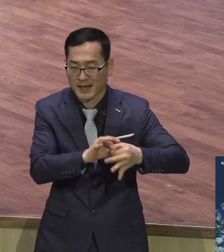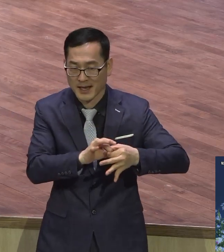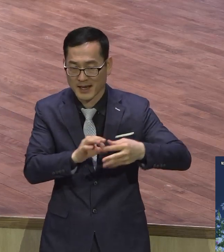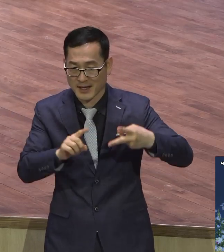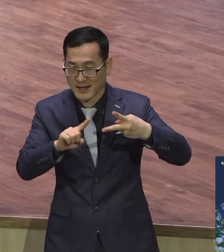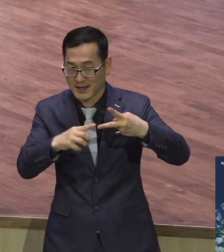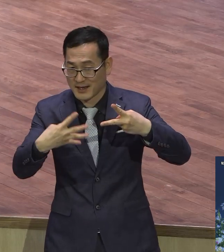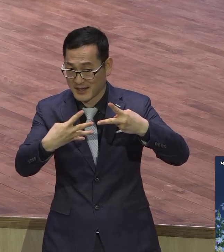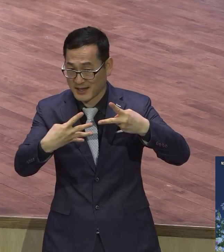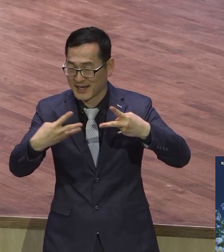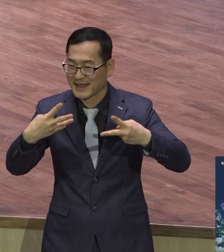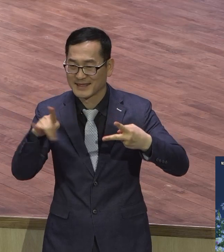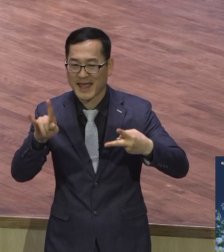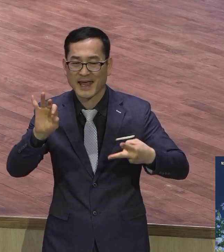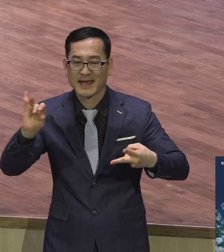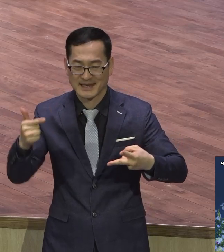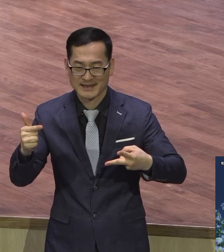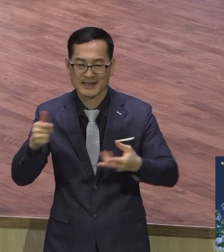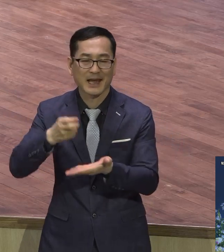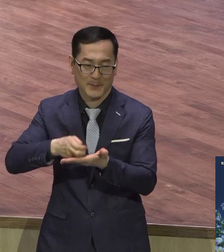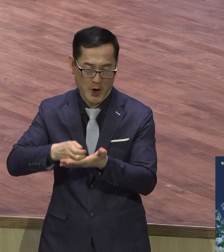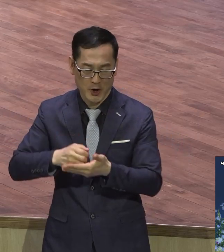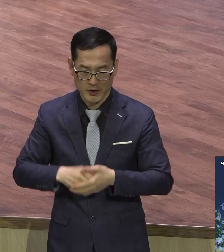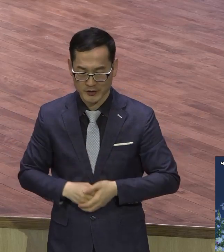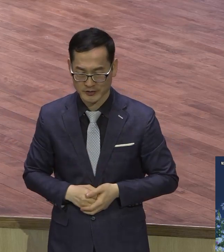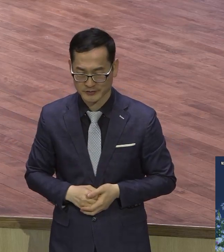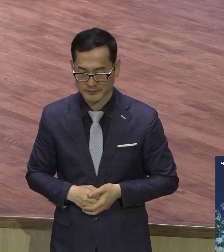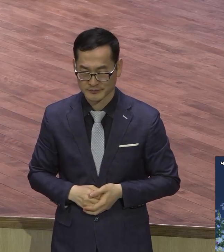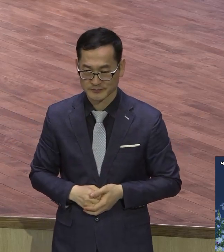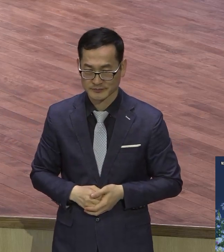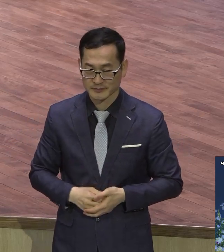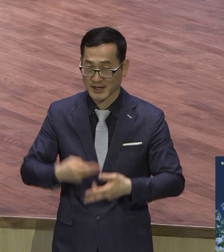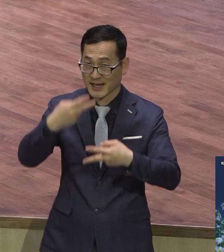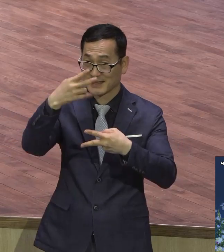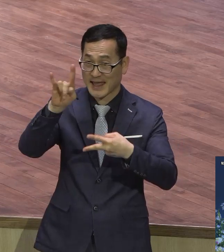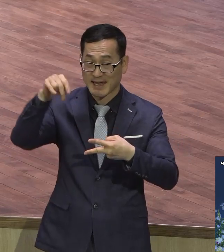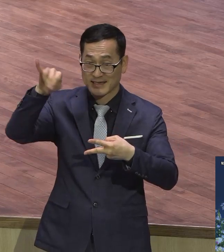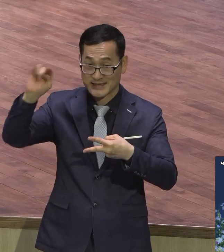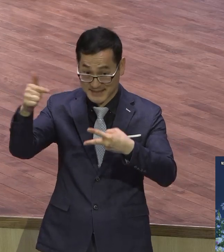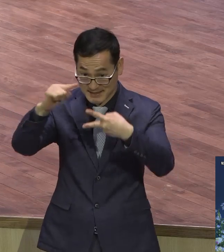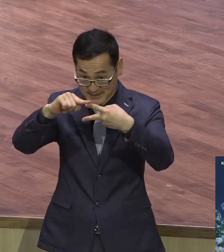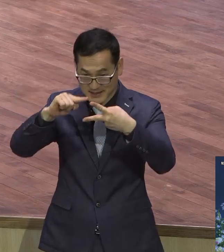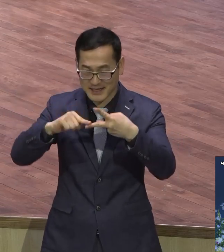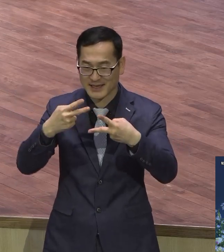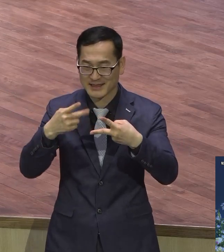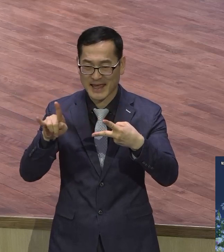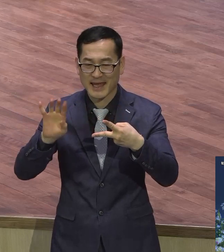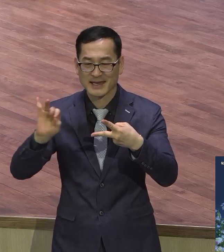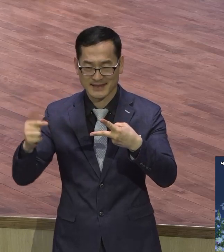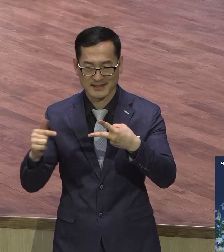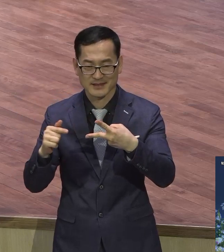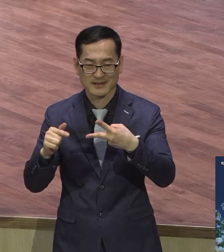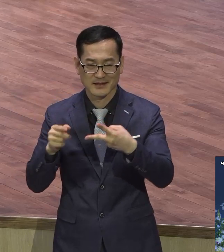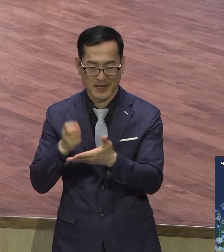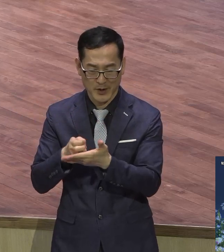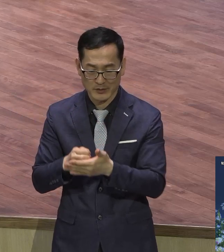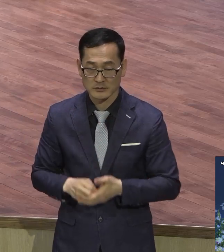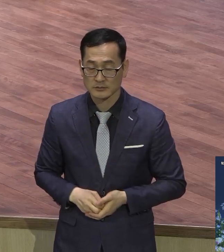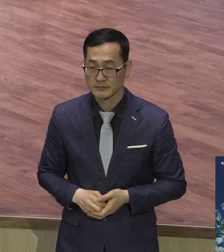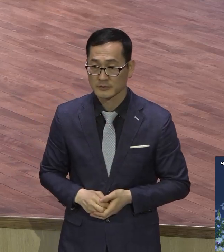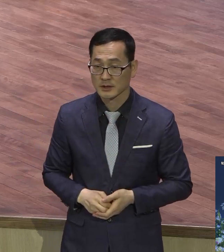대인개명 그렇게 말합니다. 그러니까 대신개명 대인개명 두 가지로 나누어집니다. 예수님께서 이 10개명을